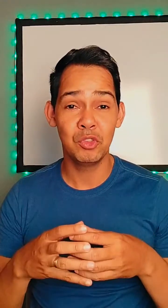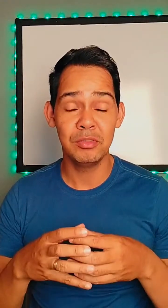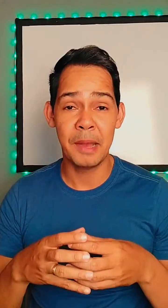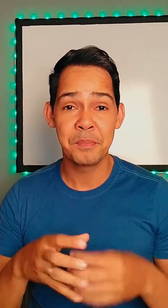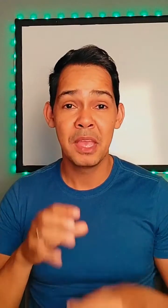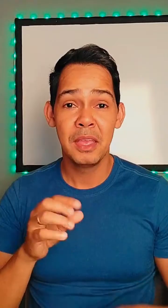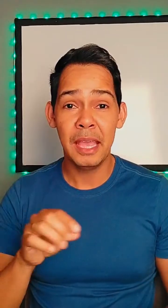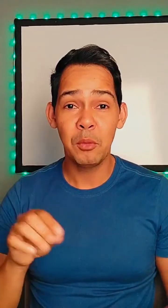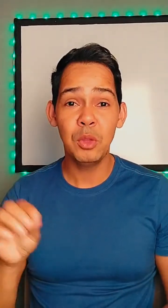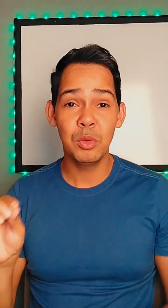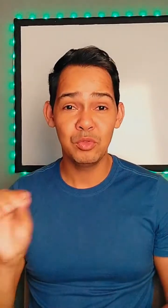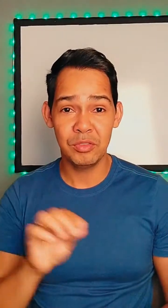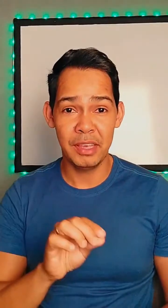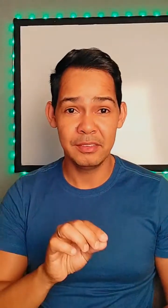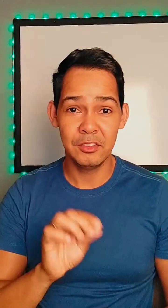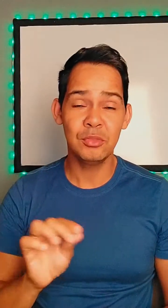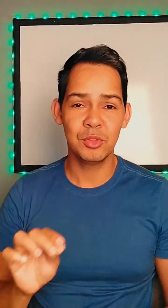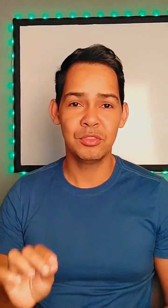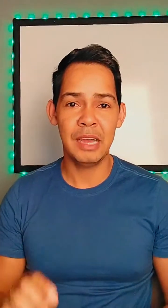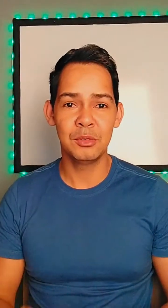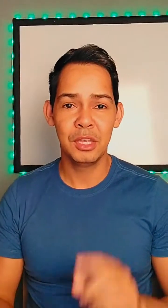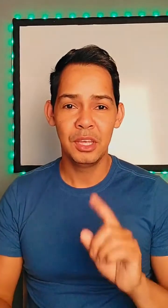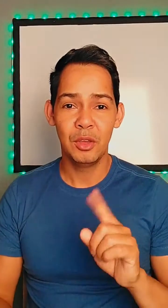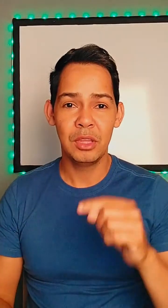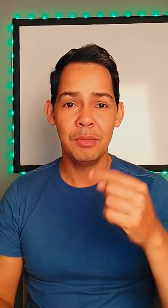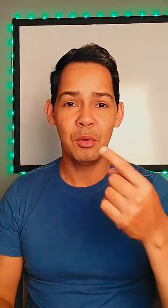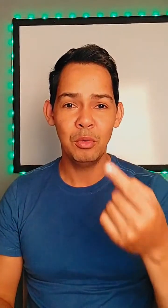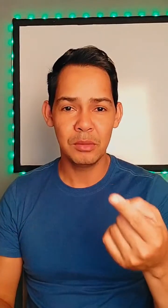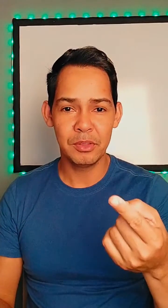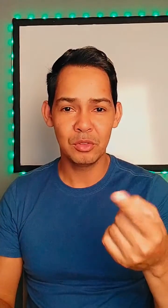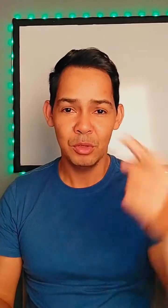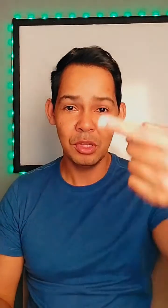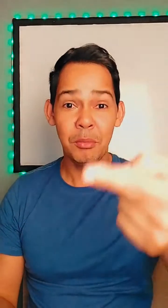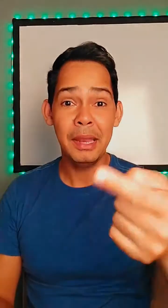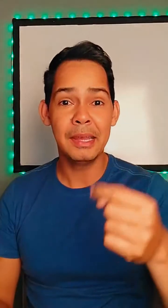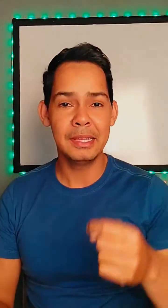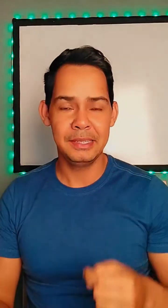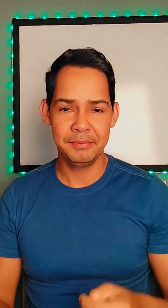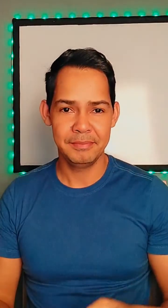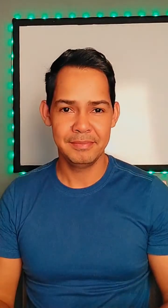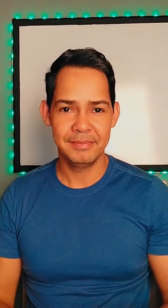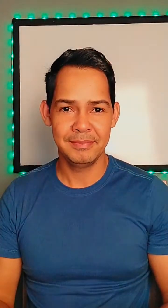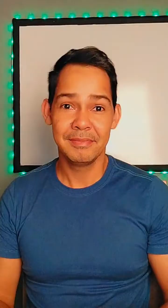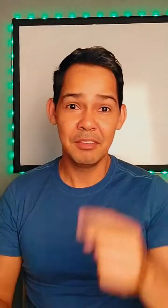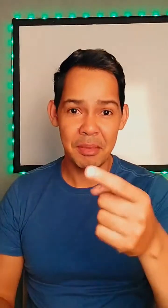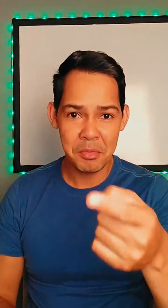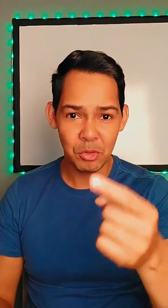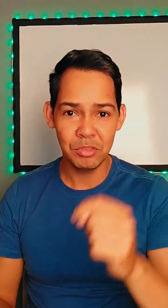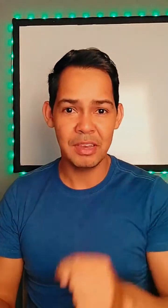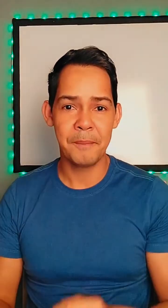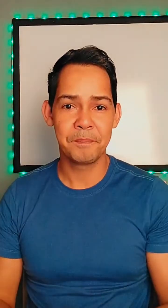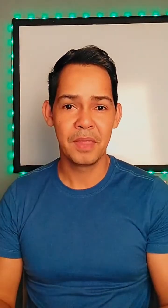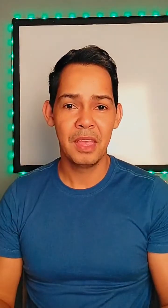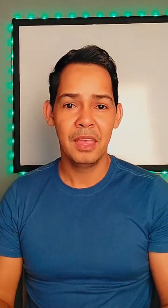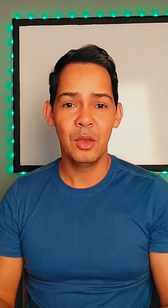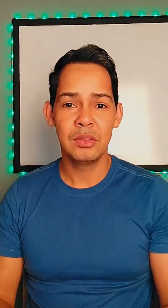motivar. E aí, quando eu estiver desmotivado, eu tenho uma outra pessoa, eu tenho uma Nani que vai me motivar. Eu